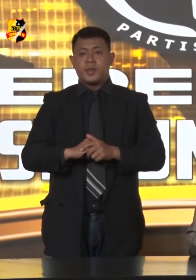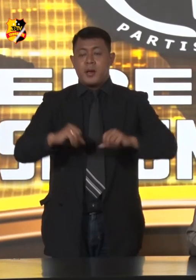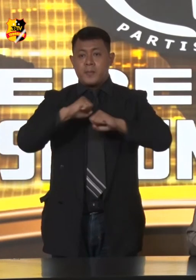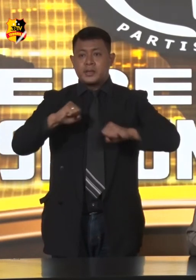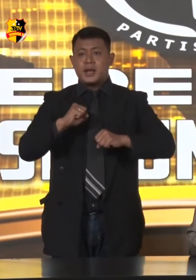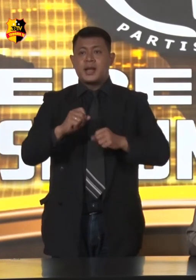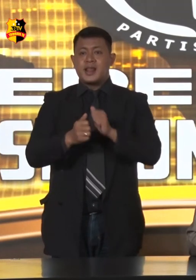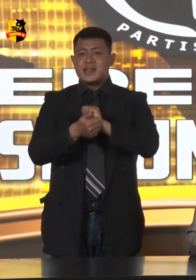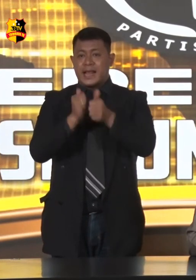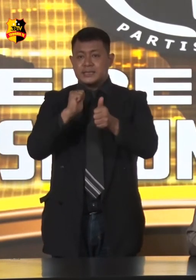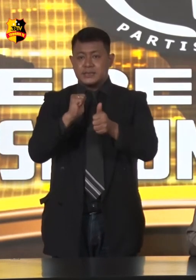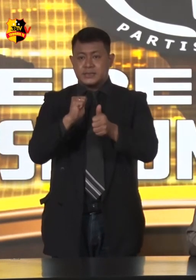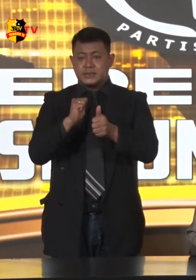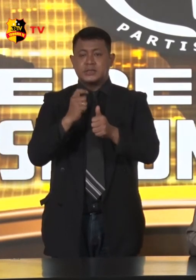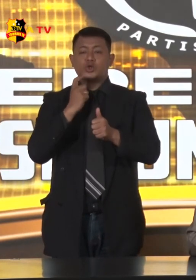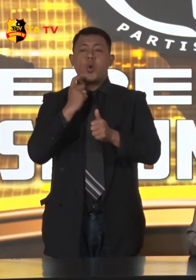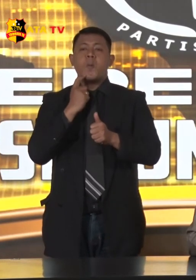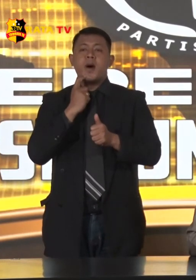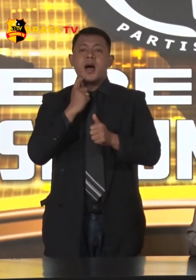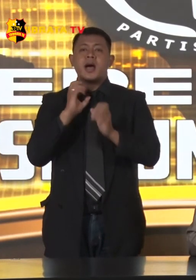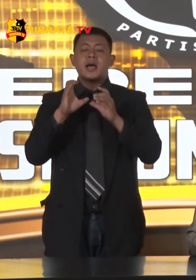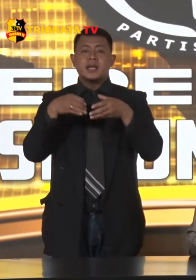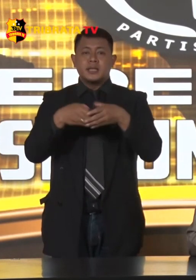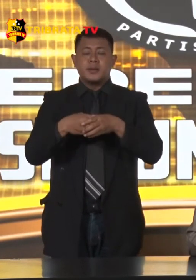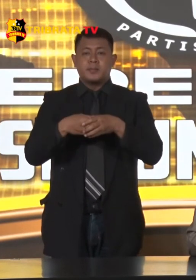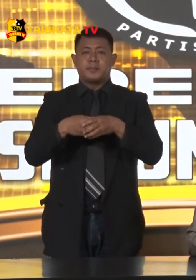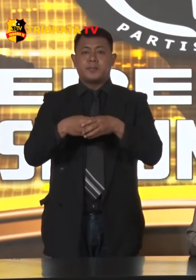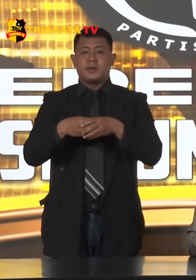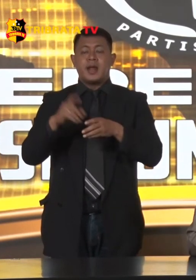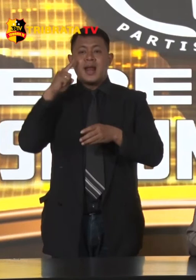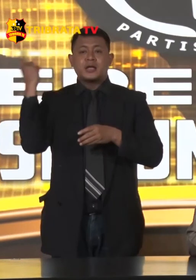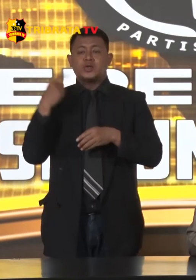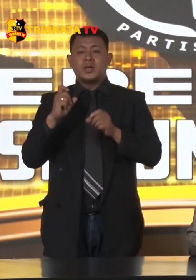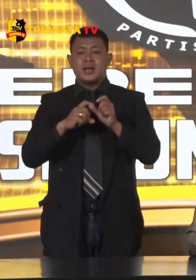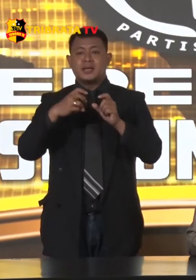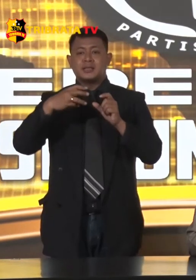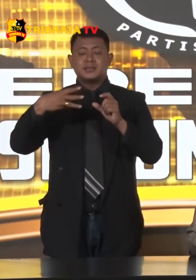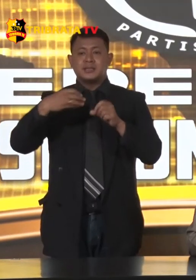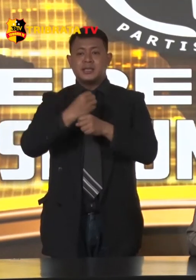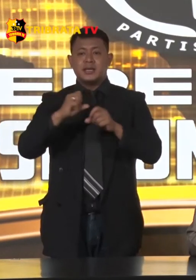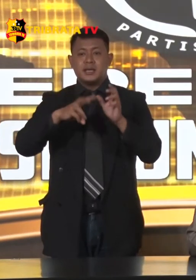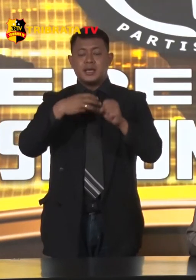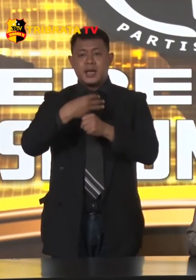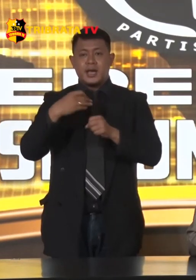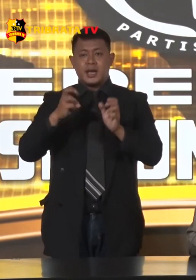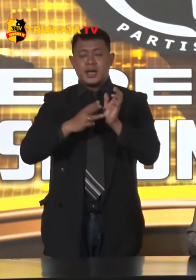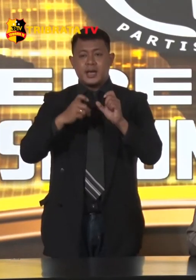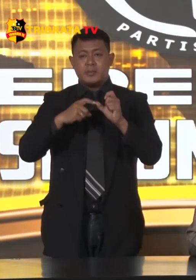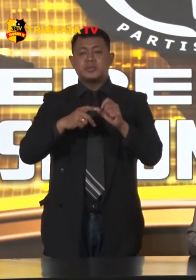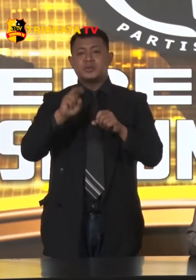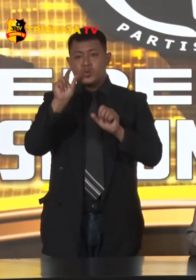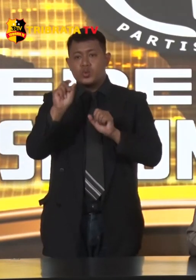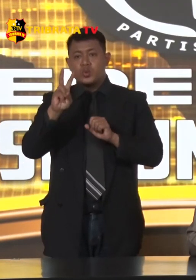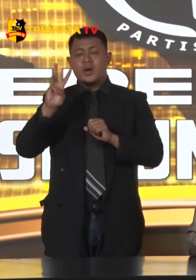pertandingan uji coba Timnas SEA Games U23 dengan beberapa